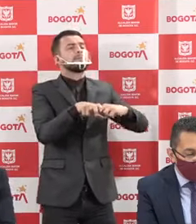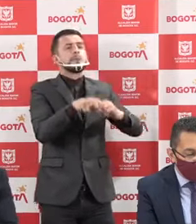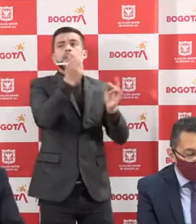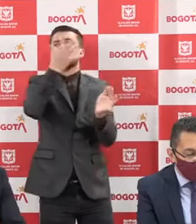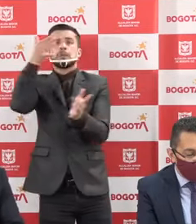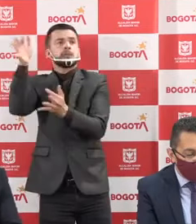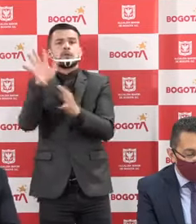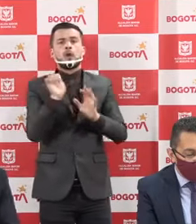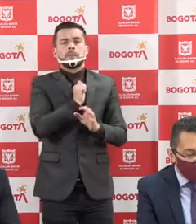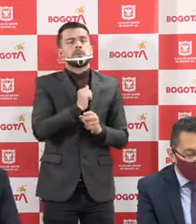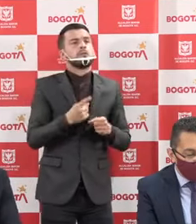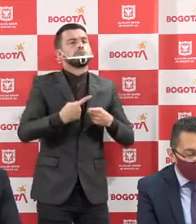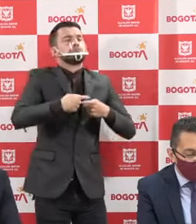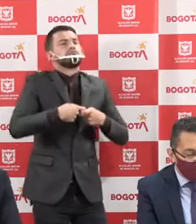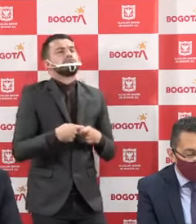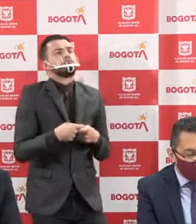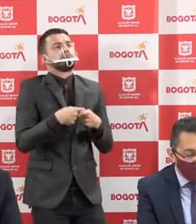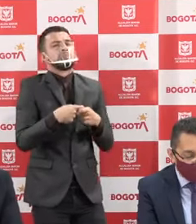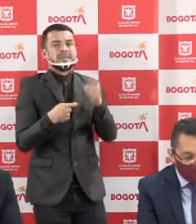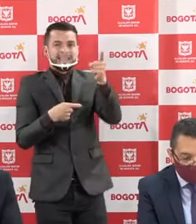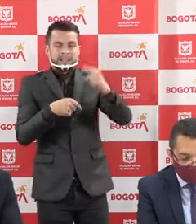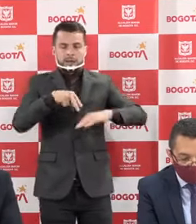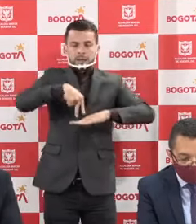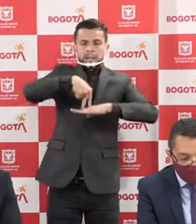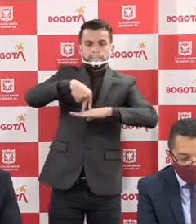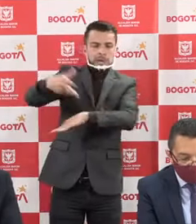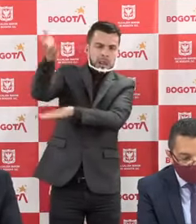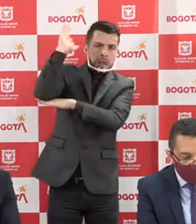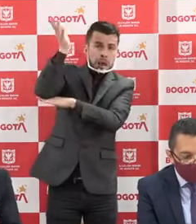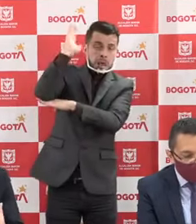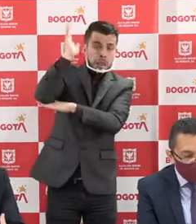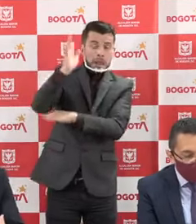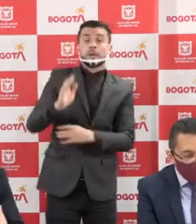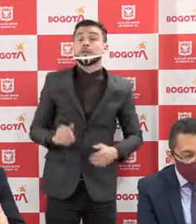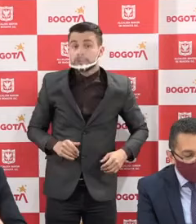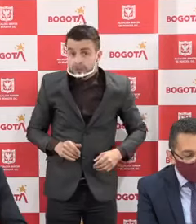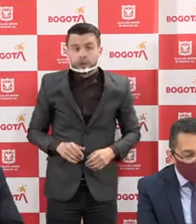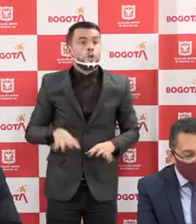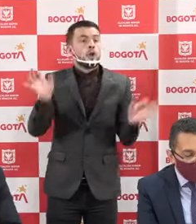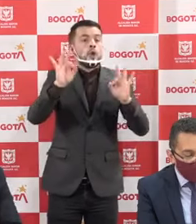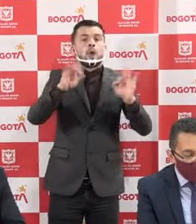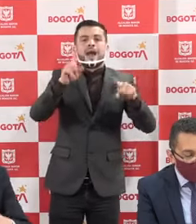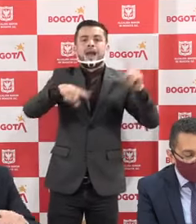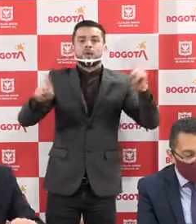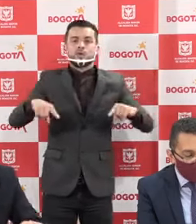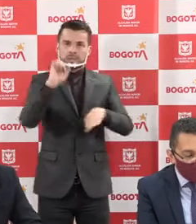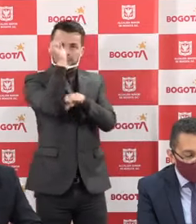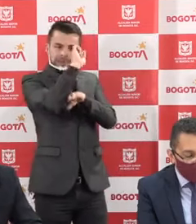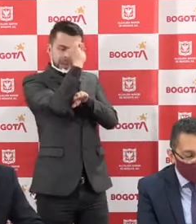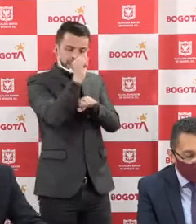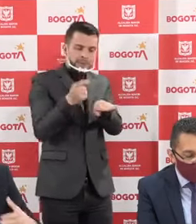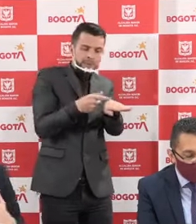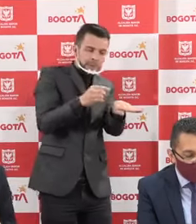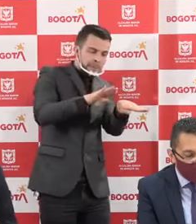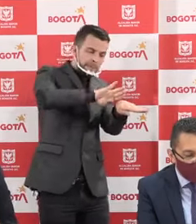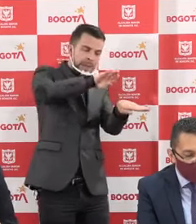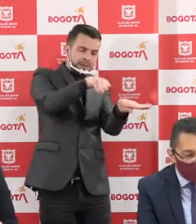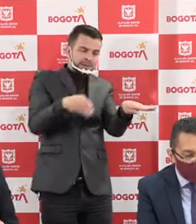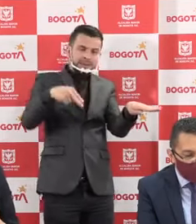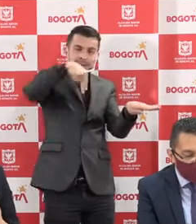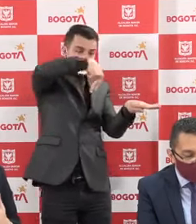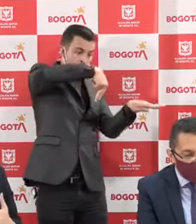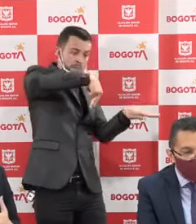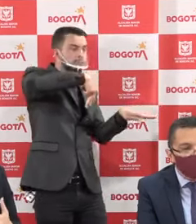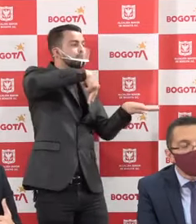de una zona residencial a la ventana o en espacios públicos que habilite la alcaldía